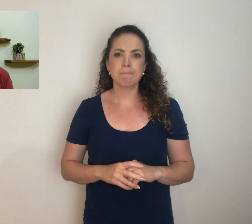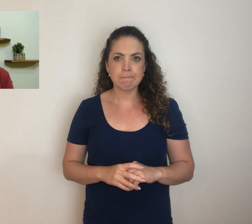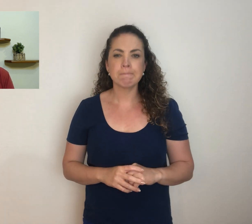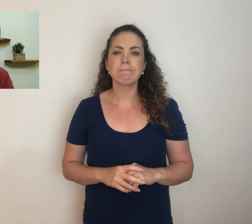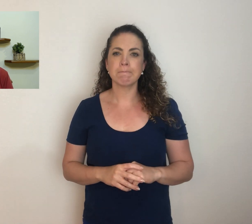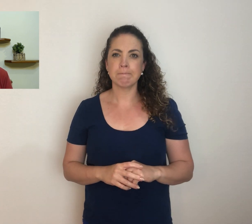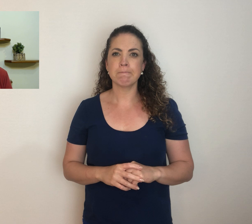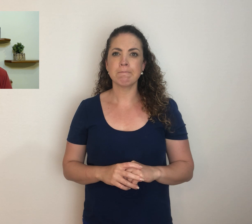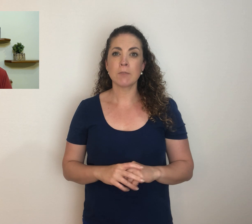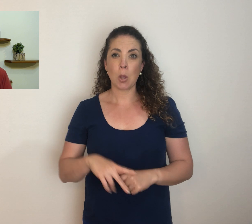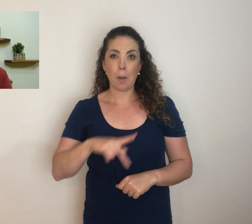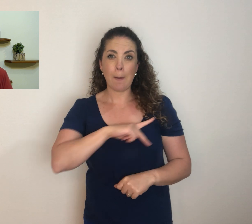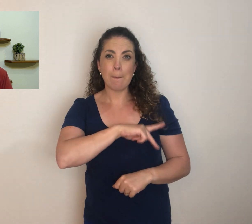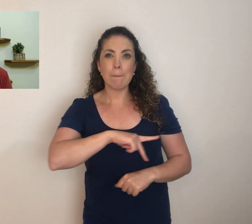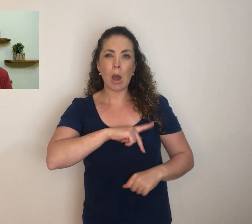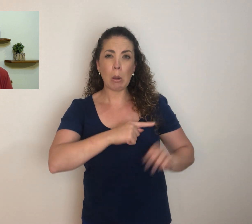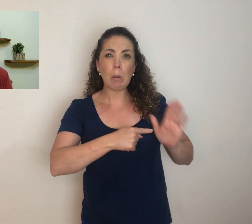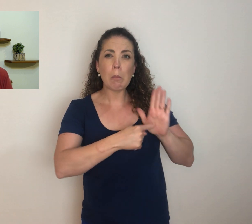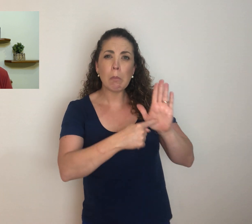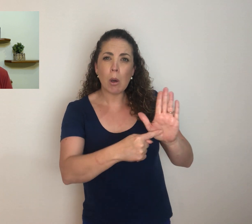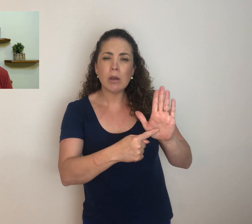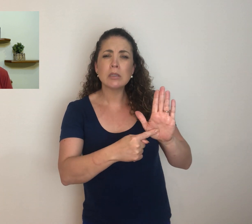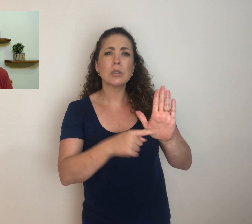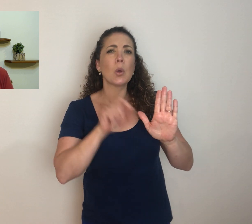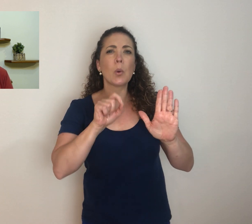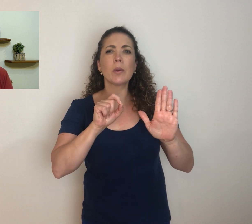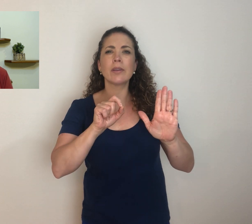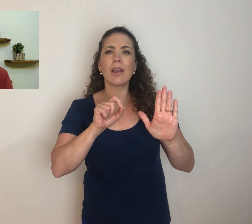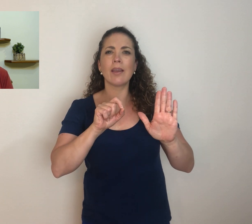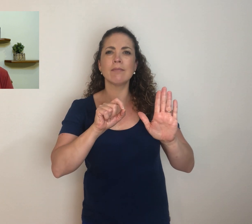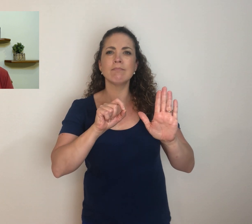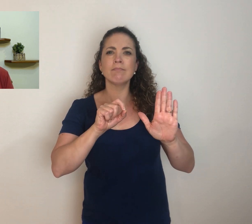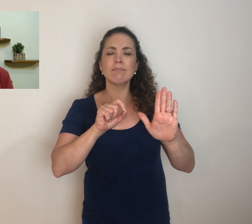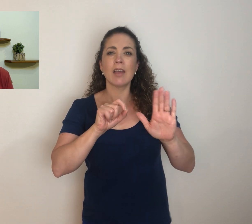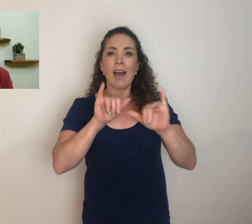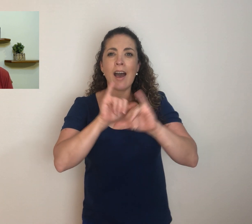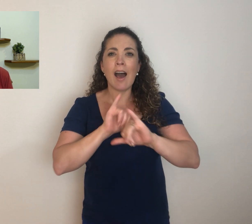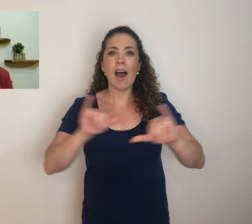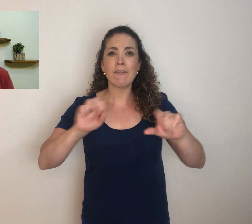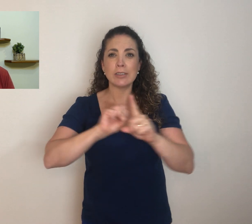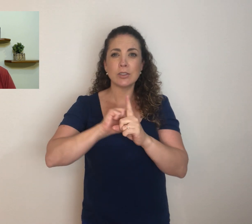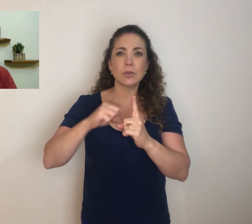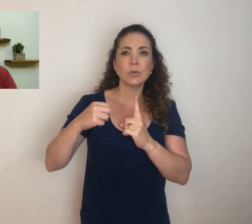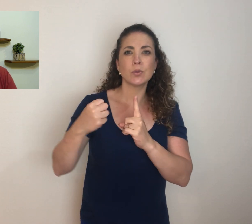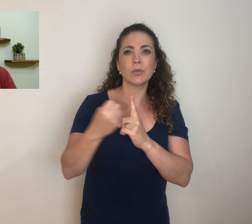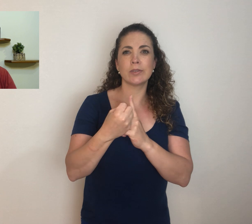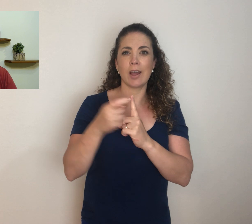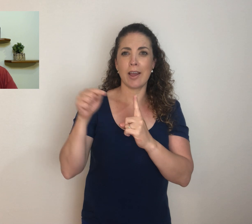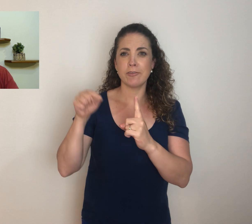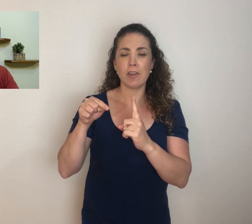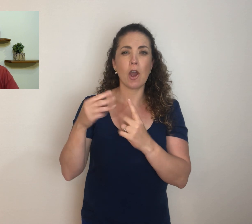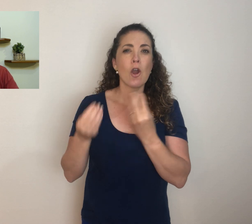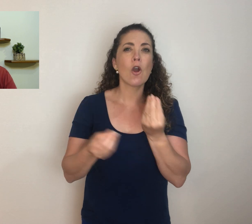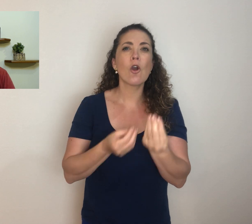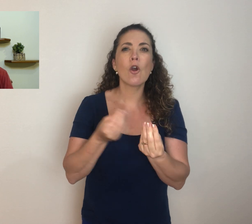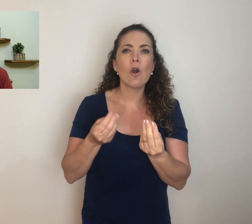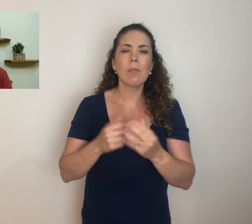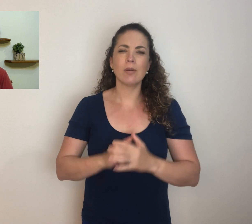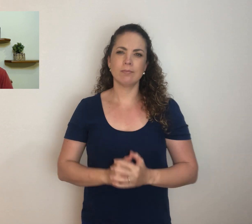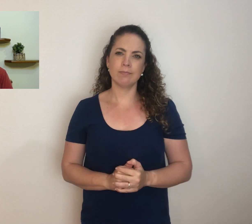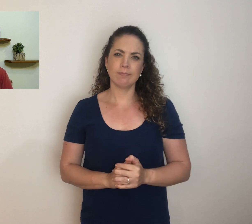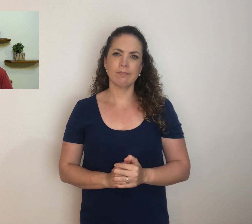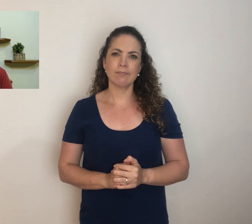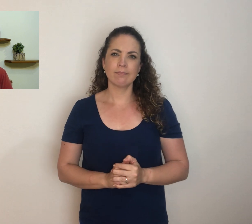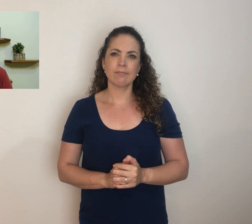O apóstolo aqui nos descreve um quadro de degradação moral que ocorrerá nos últimos